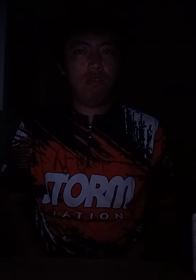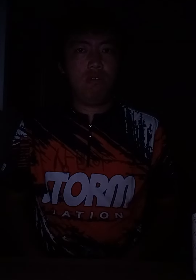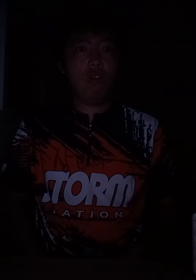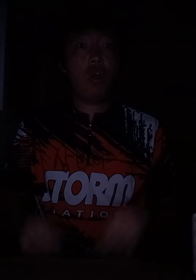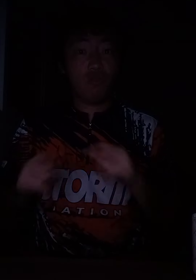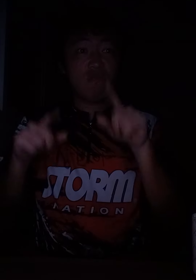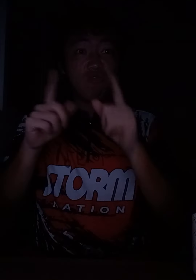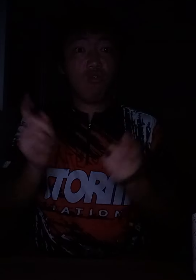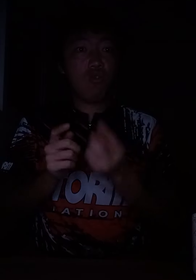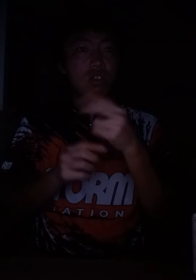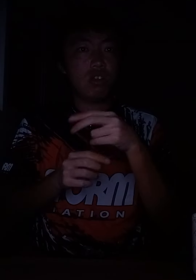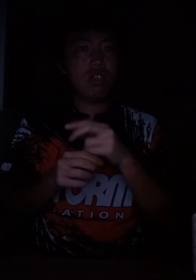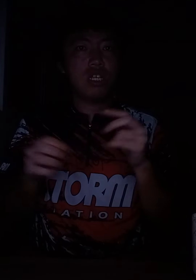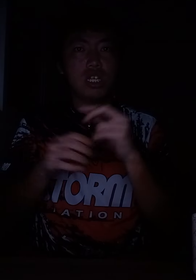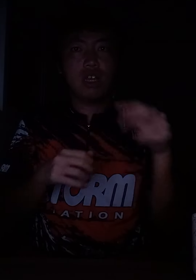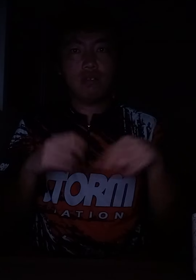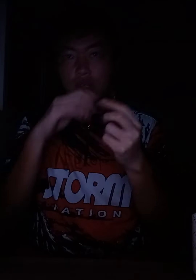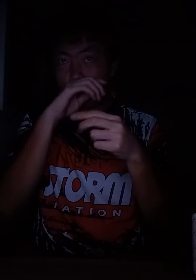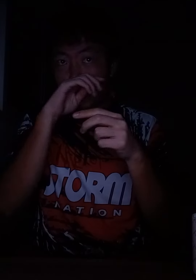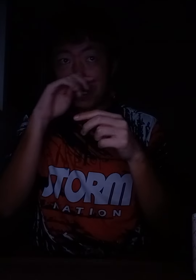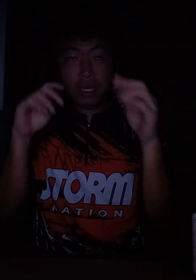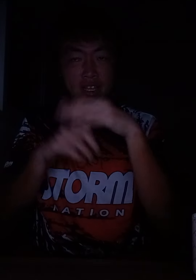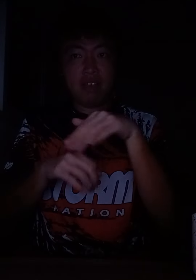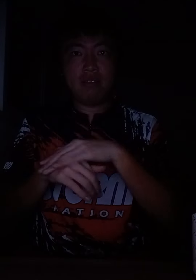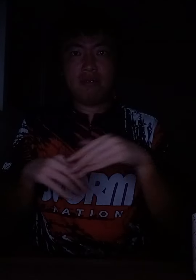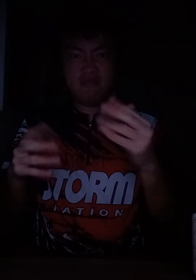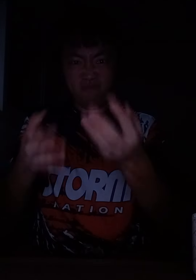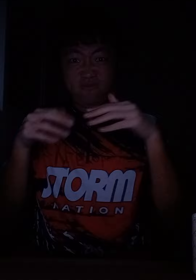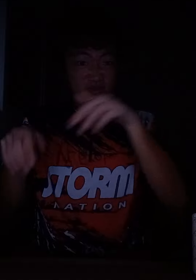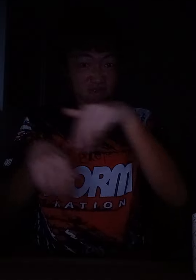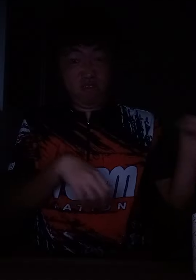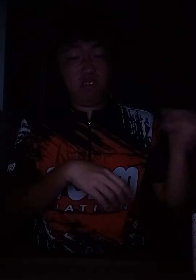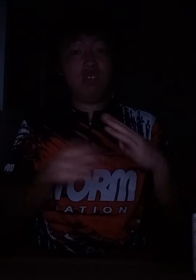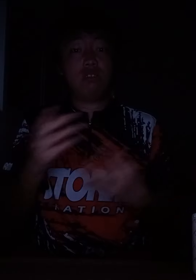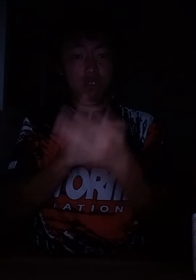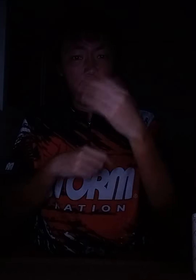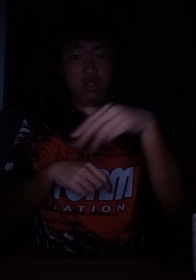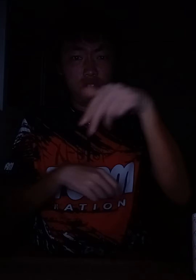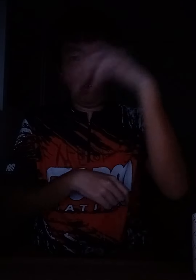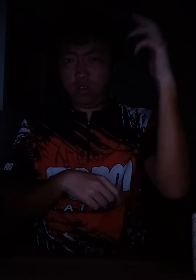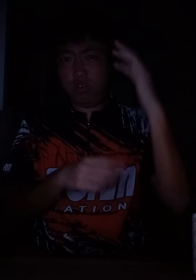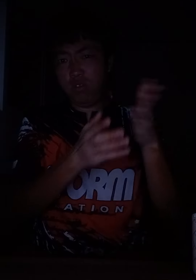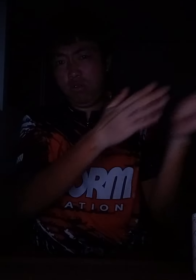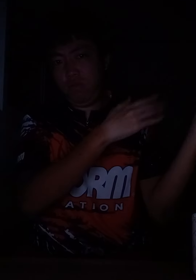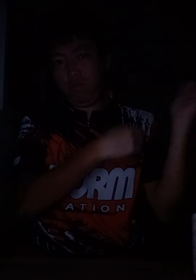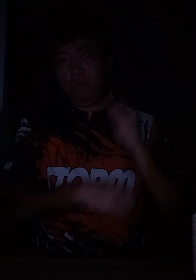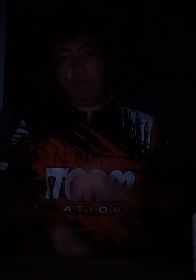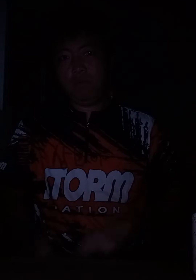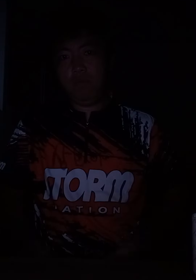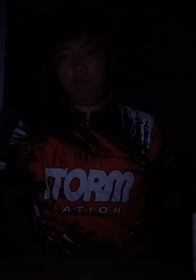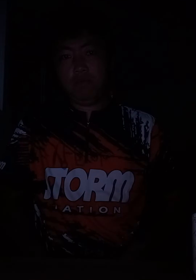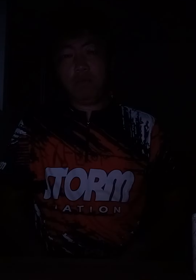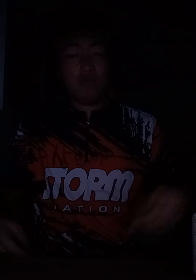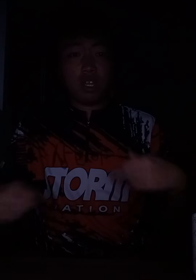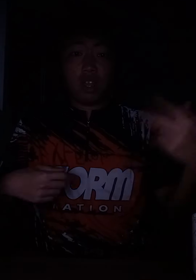결국 승무원들은 이 남성을 대전역에서 강제로 내리게 한 뒤 철도경찰에 넘겼습니다. 한편 어제